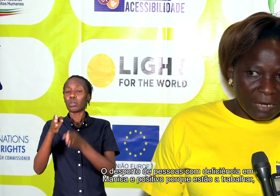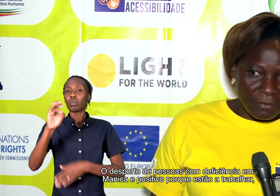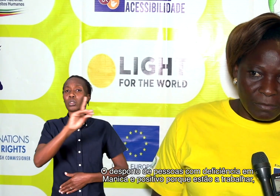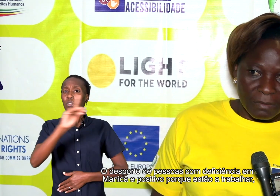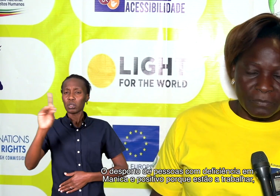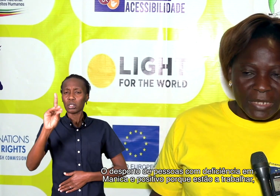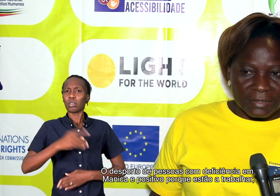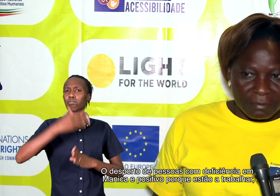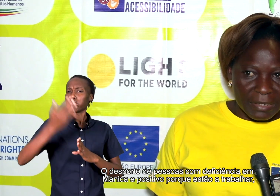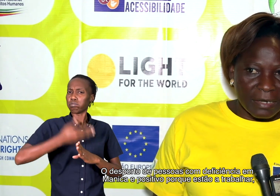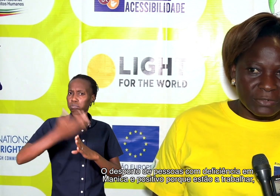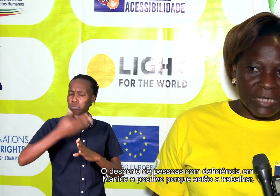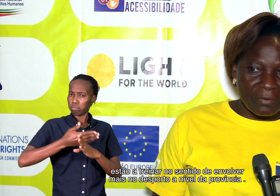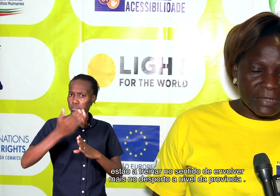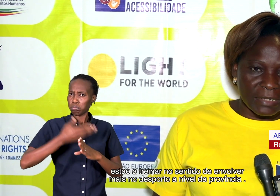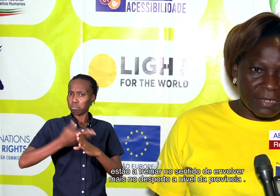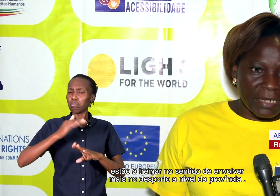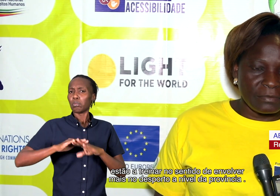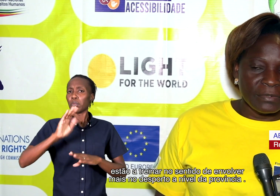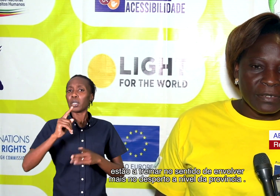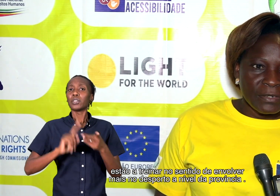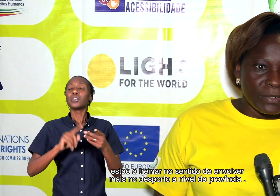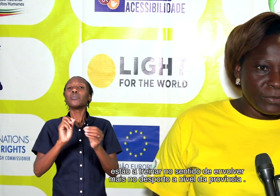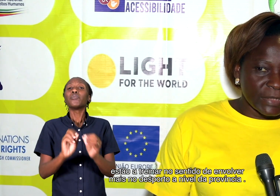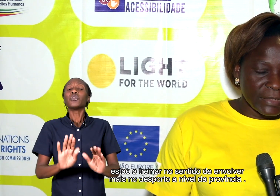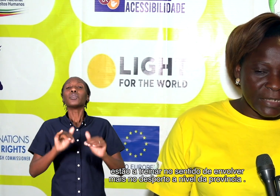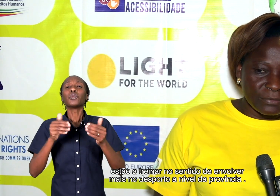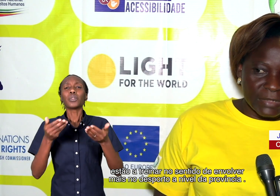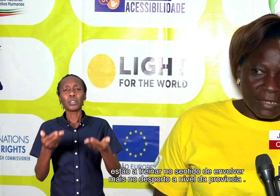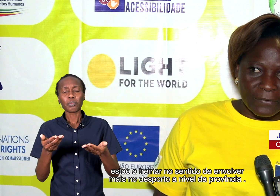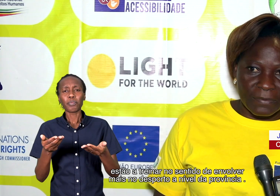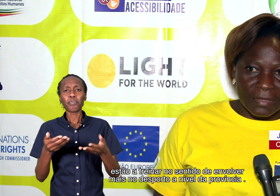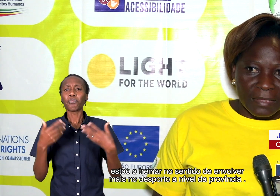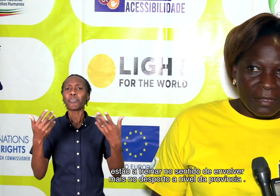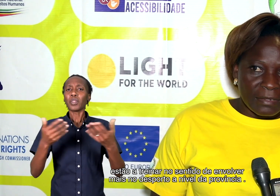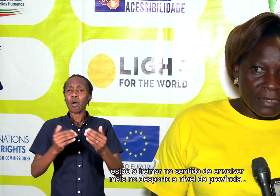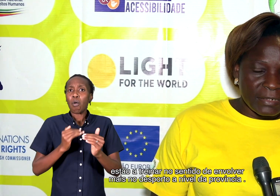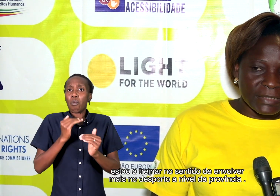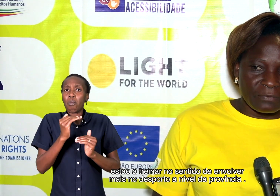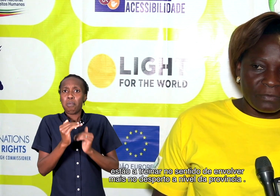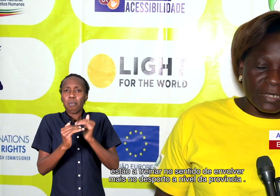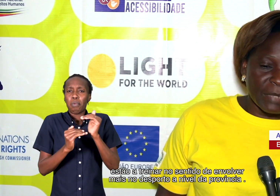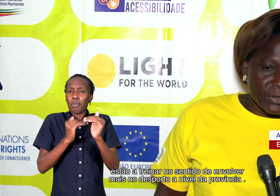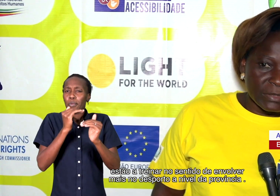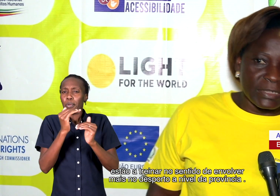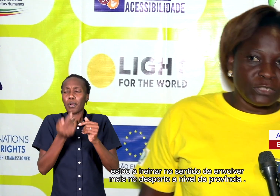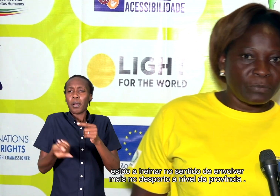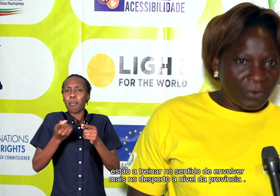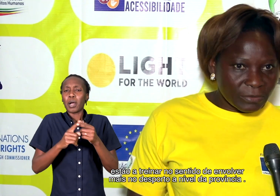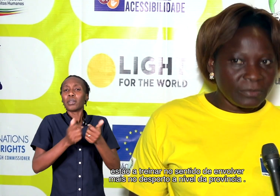deficiência estão a trabalhar, estão a treinar no sentido de desenvolver